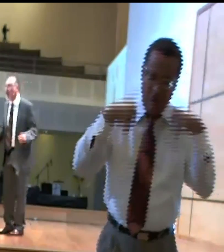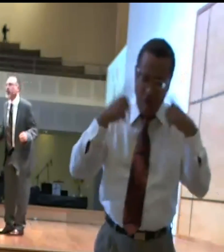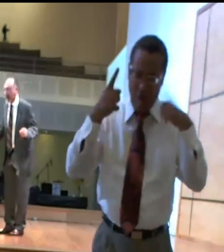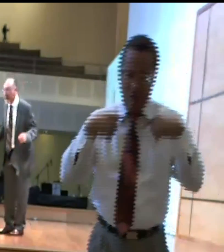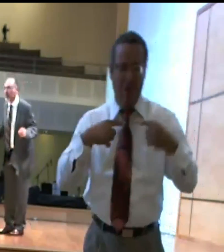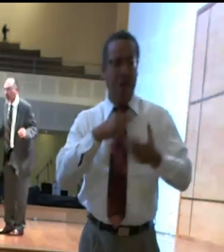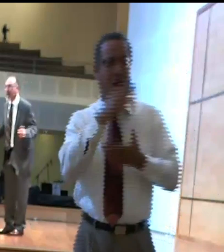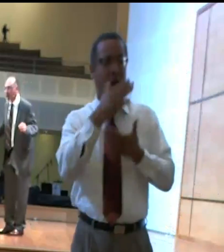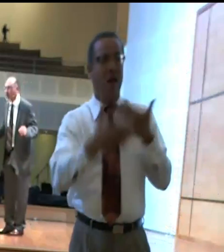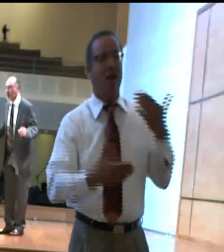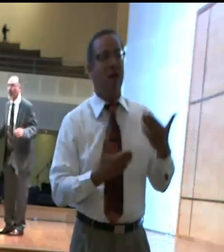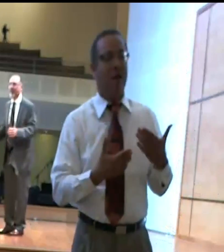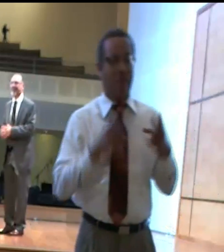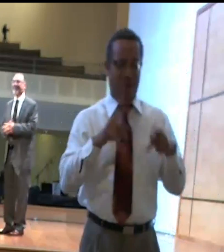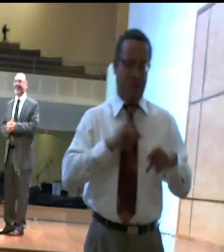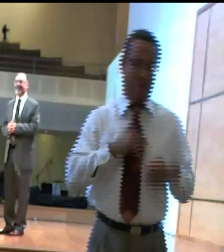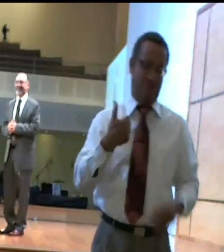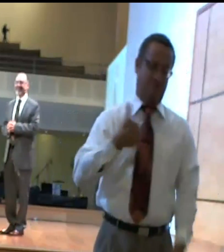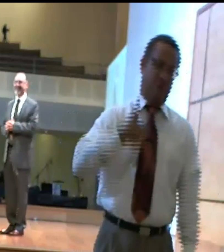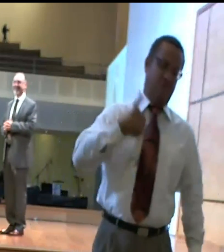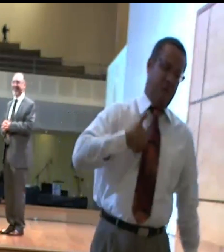creo que todos queremos tener el control.